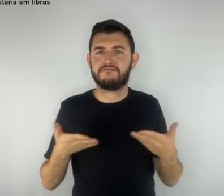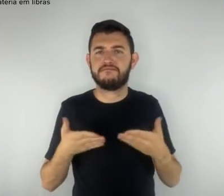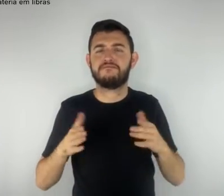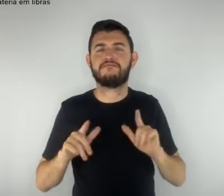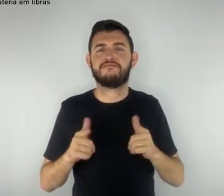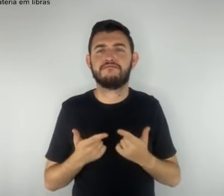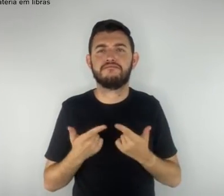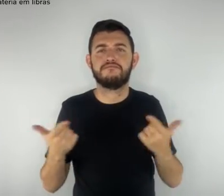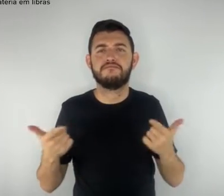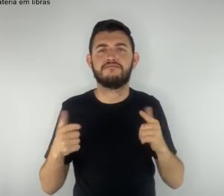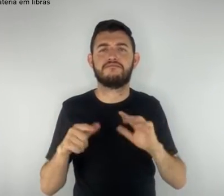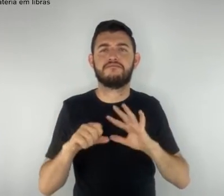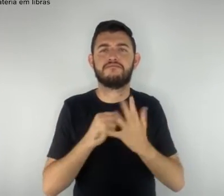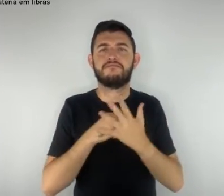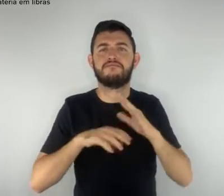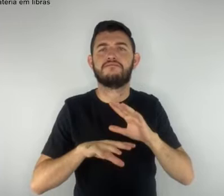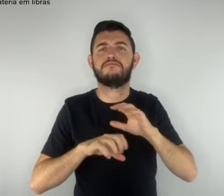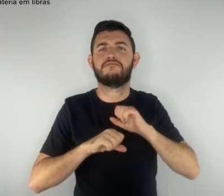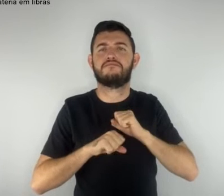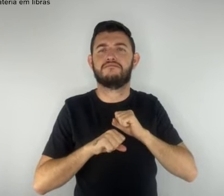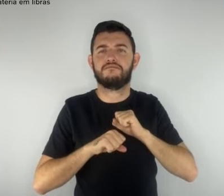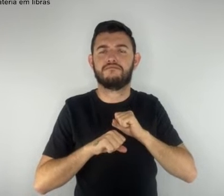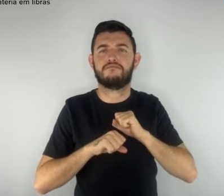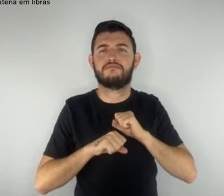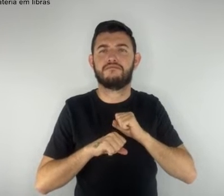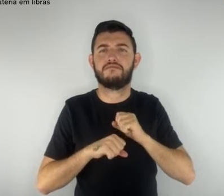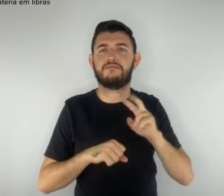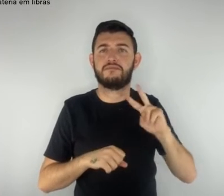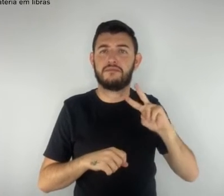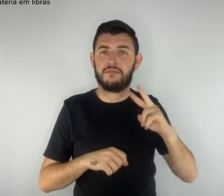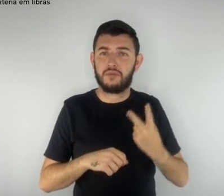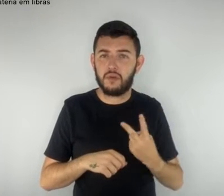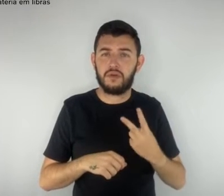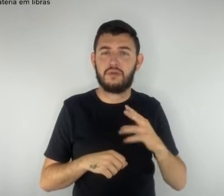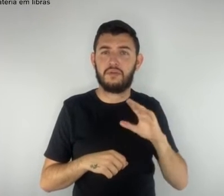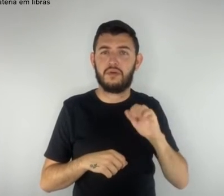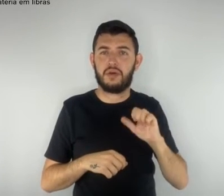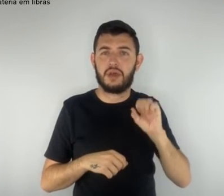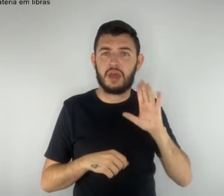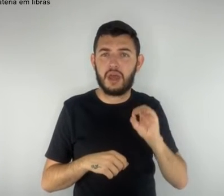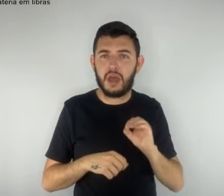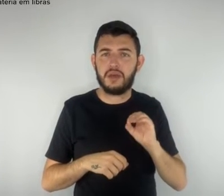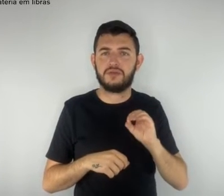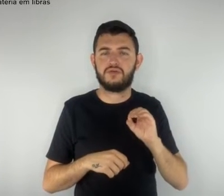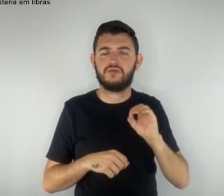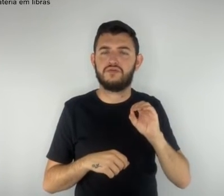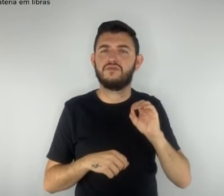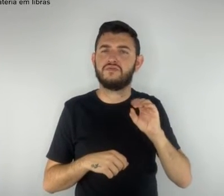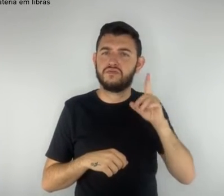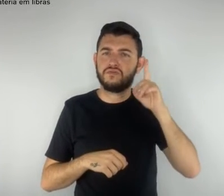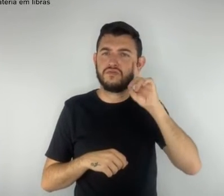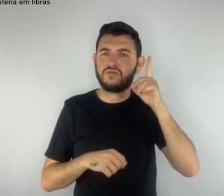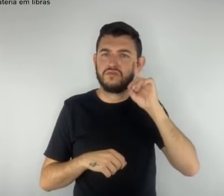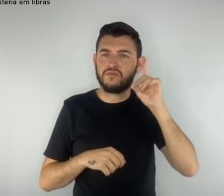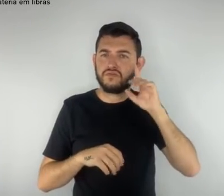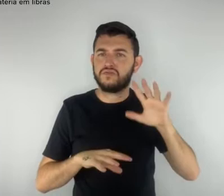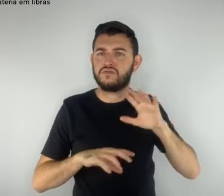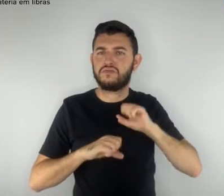contágio, com mais de 2.000 novos casos diários há 4 dias, e tendo confirmado quase